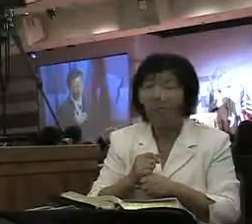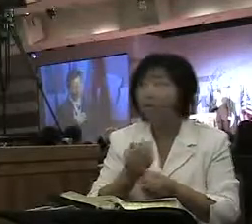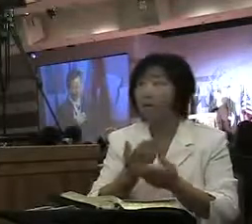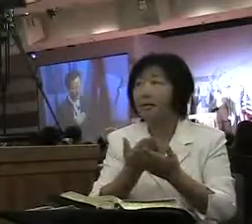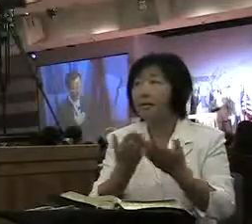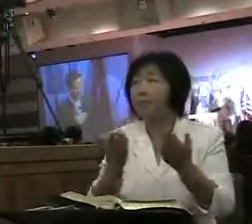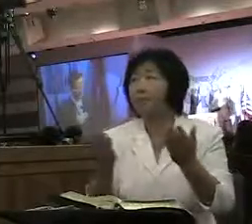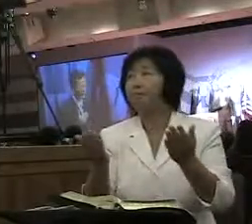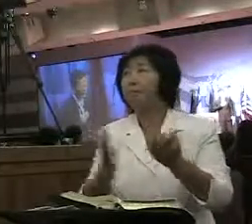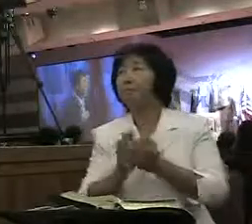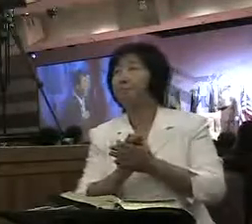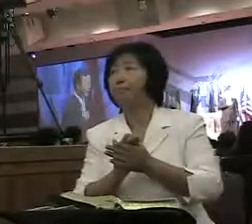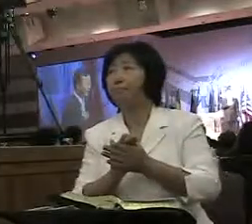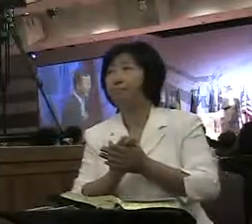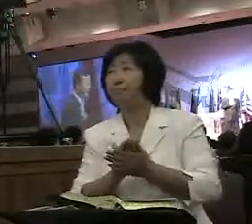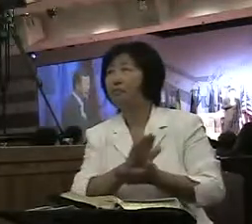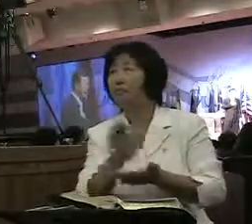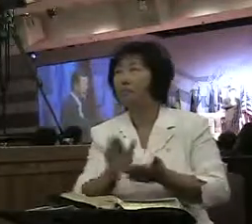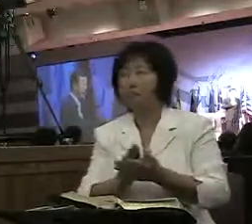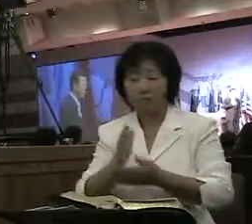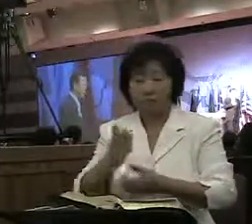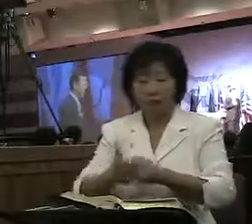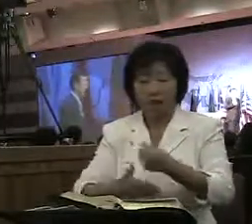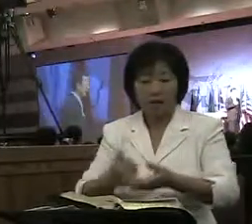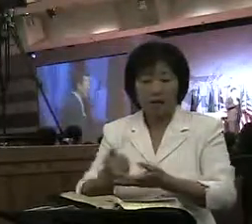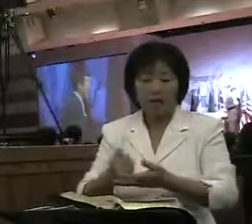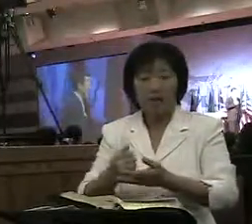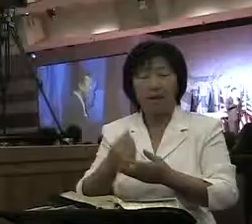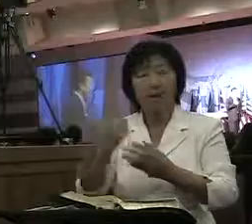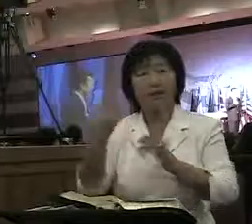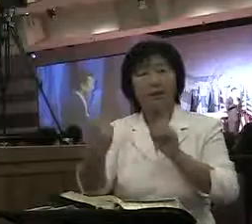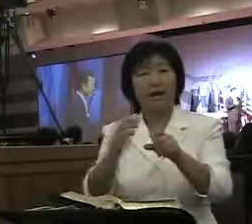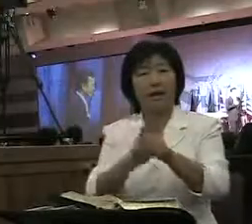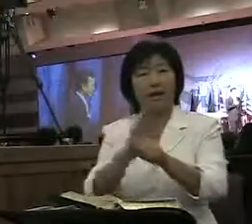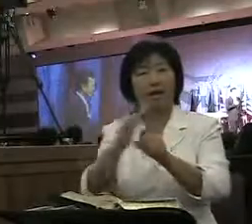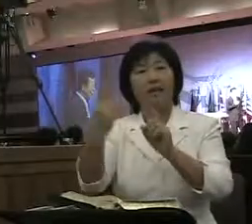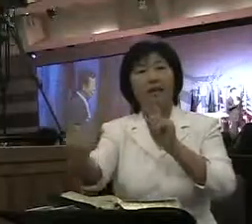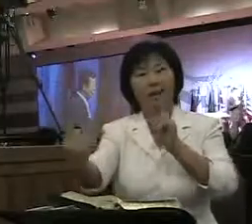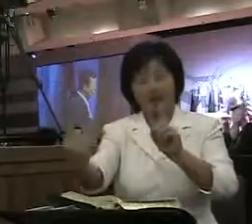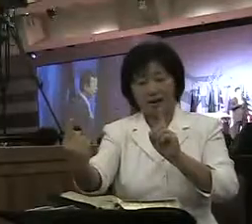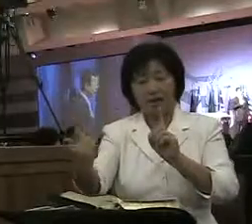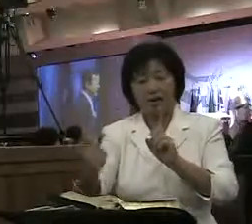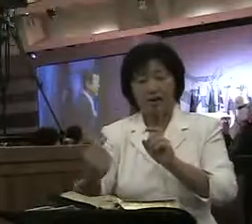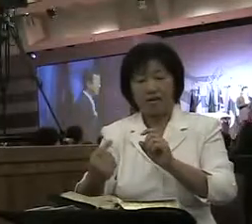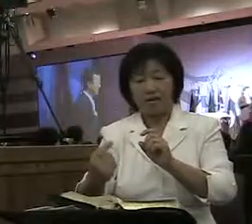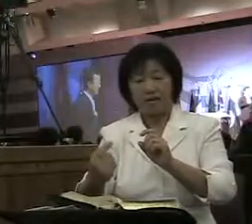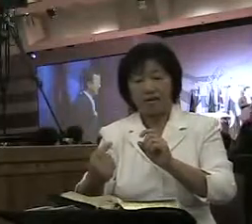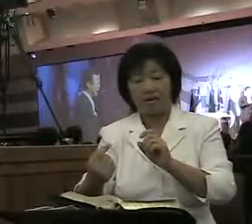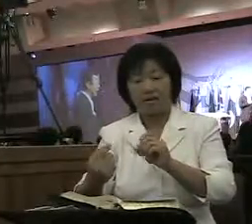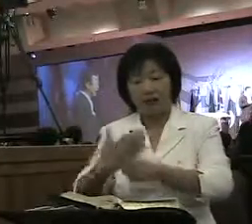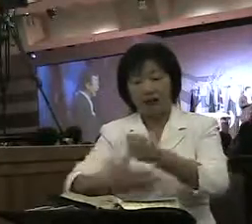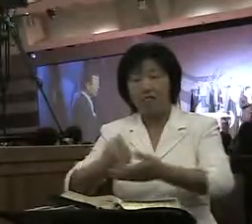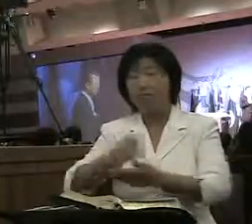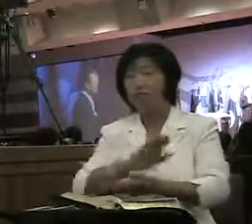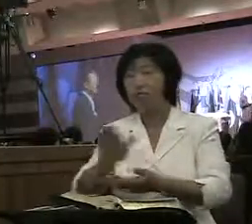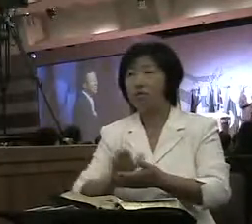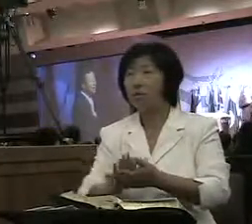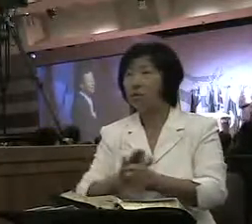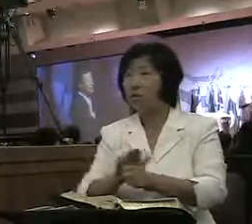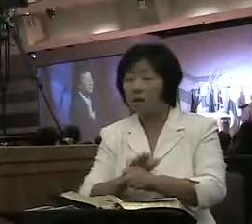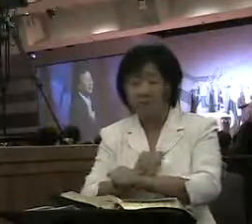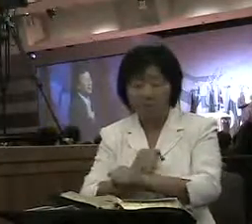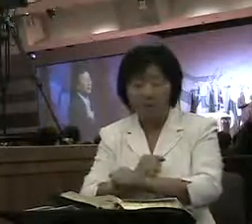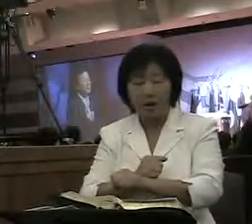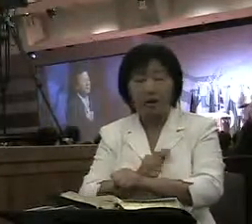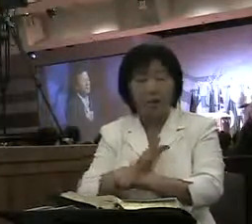여러분, 우리는 하나님의 대상이지만, 사랑의 대상이지만, 하나님이 우리를 사랑하시지만 꼭 필요한 게